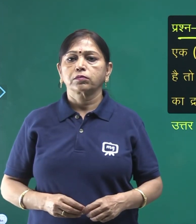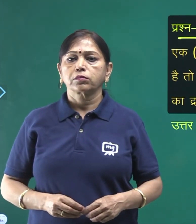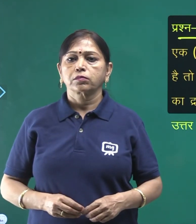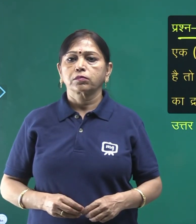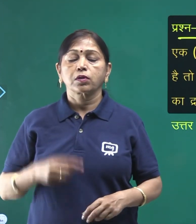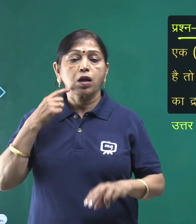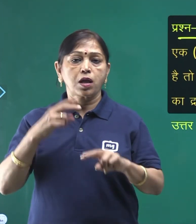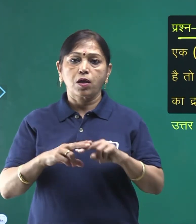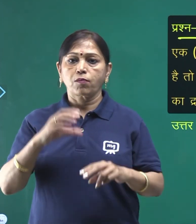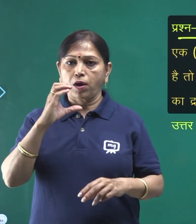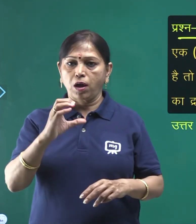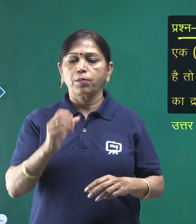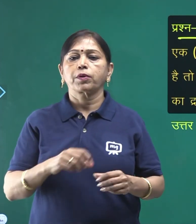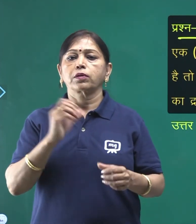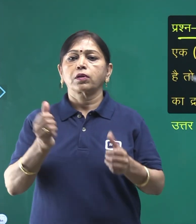कार्बन परमाणुओं के